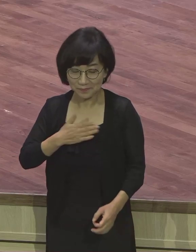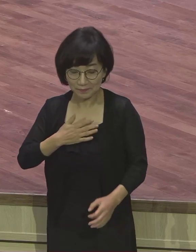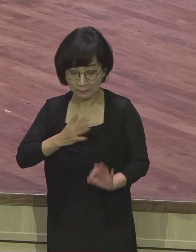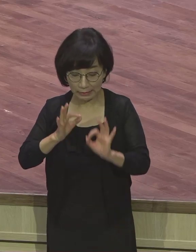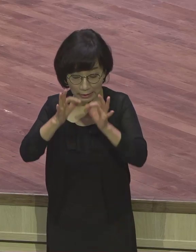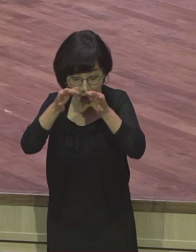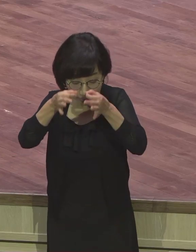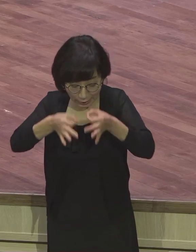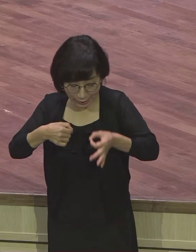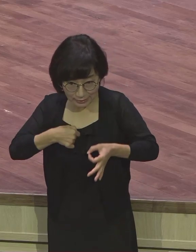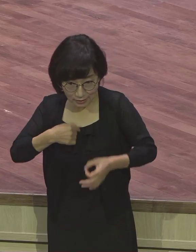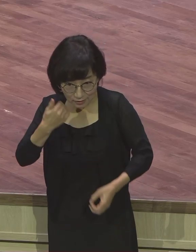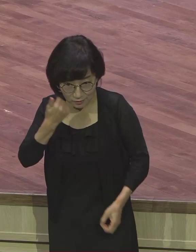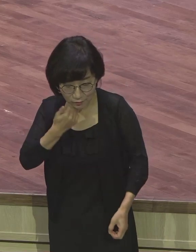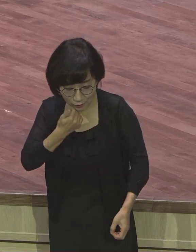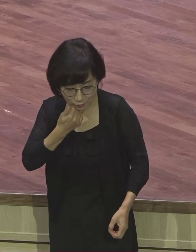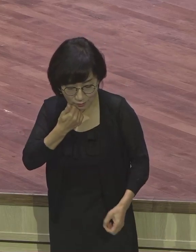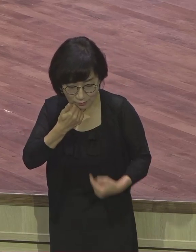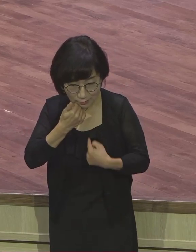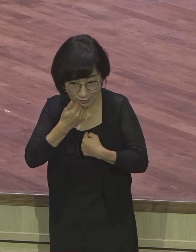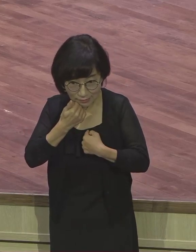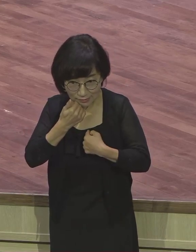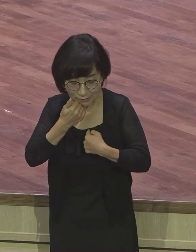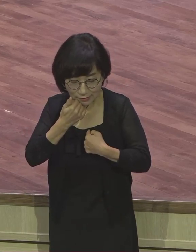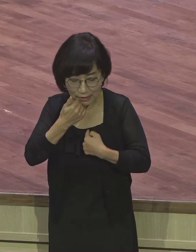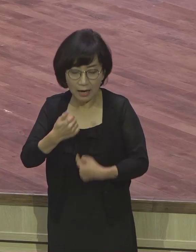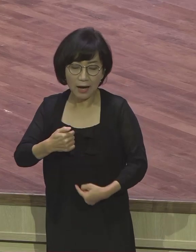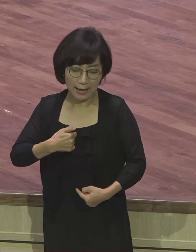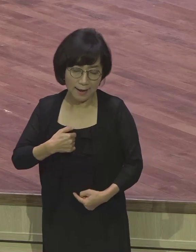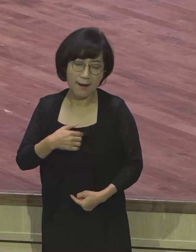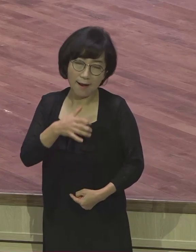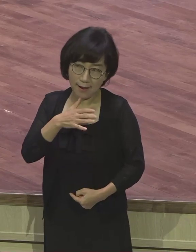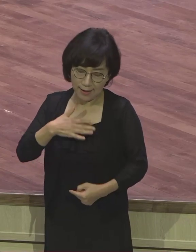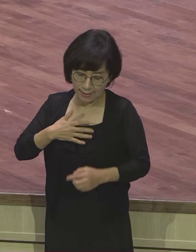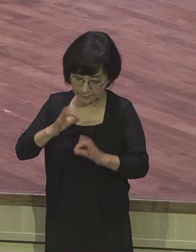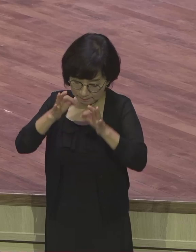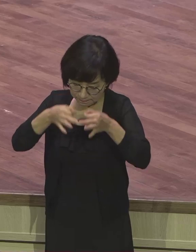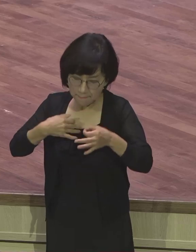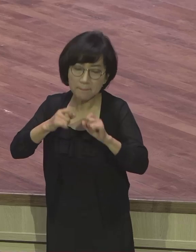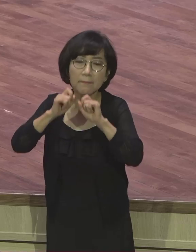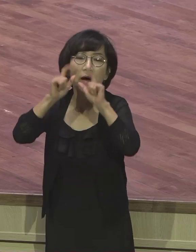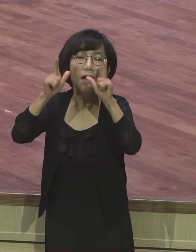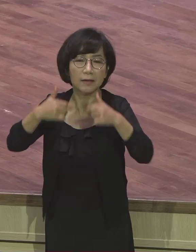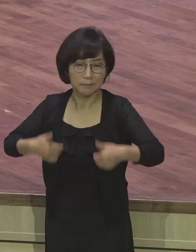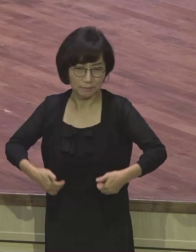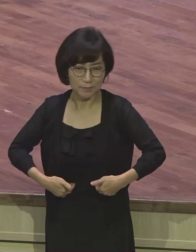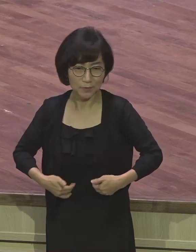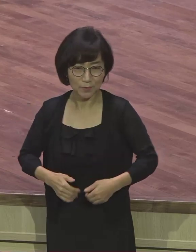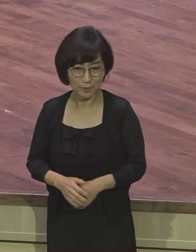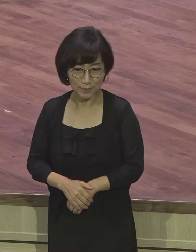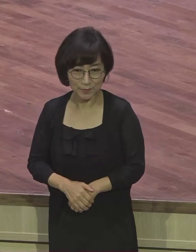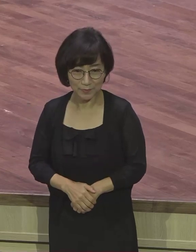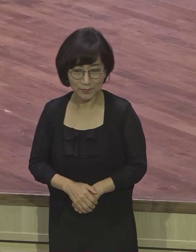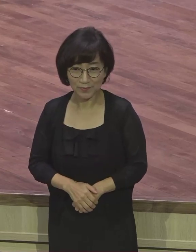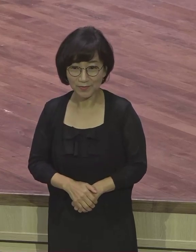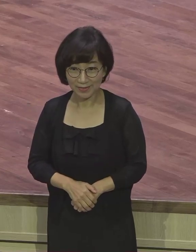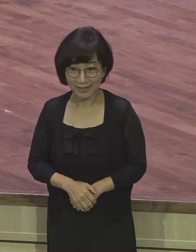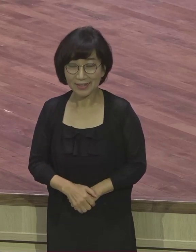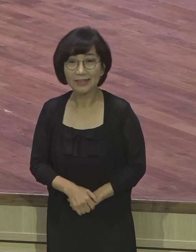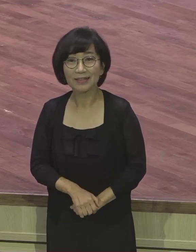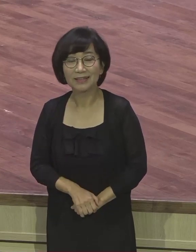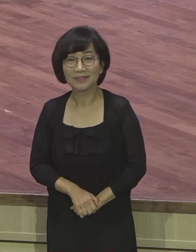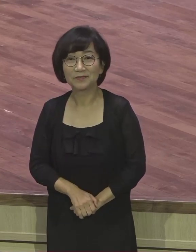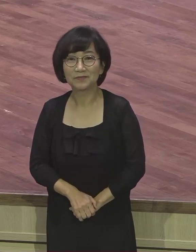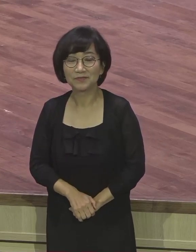그걸 바로 인식해야 돼요. 자기에 대한 주제 파악이 되어 있어야 돼요. 자기에 대한 주제 파악.